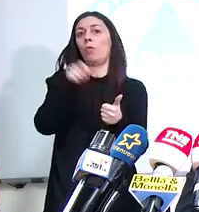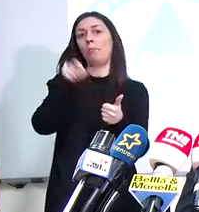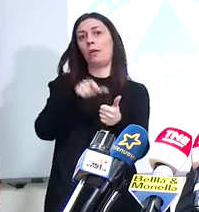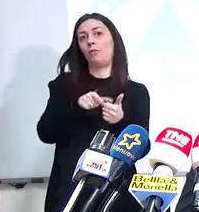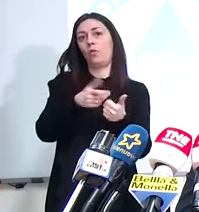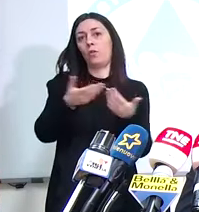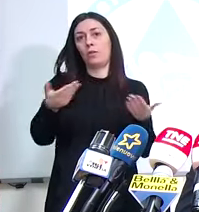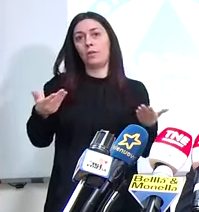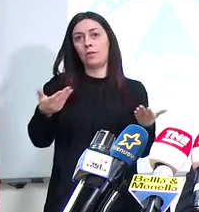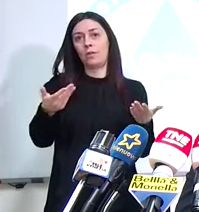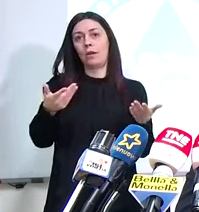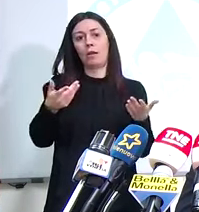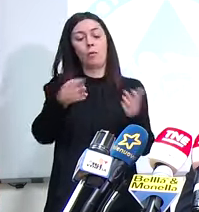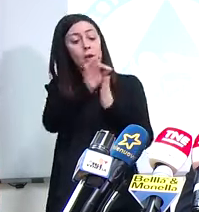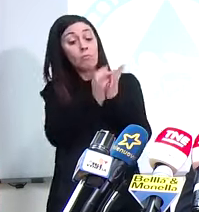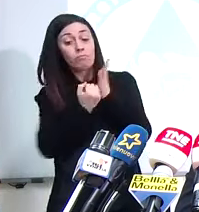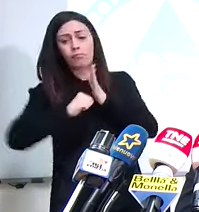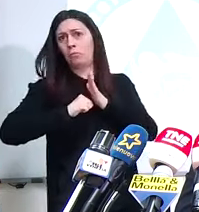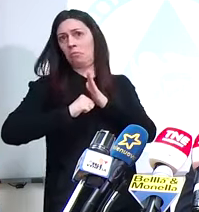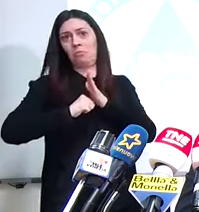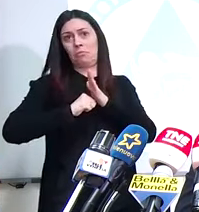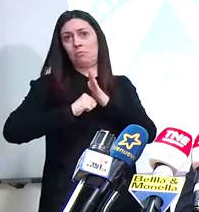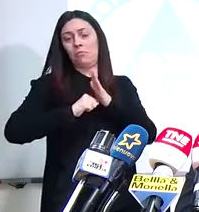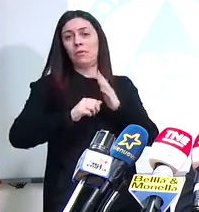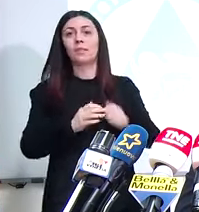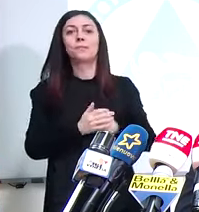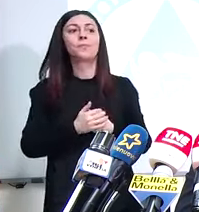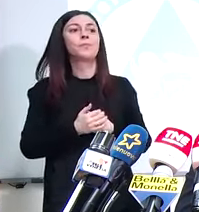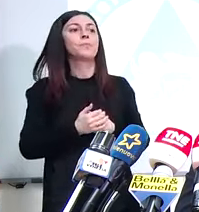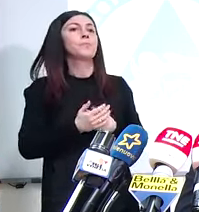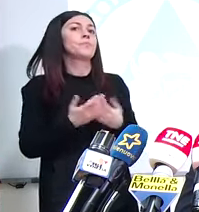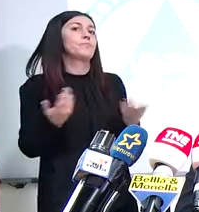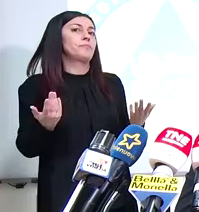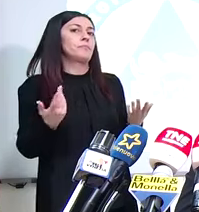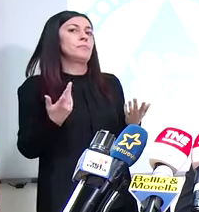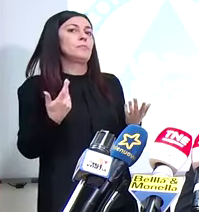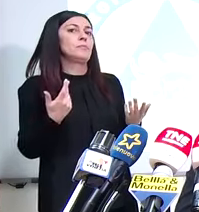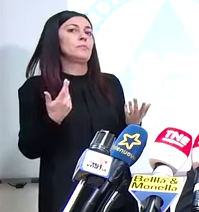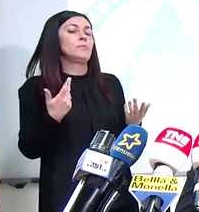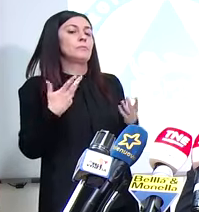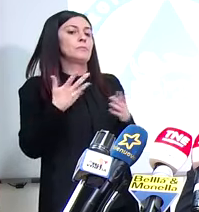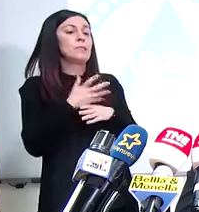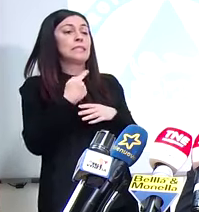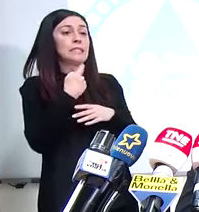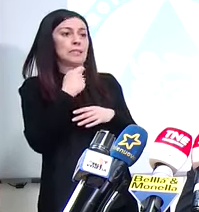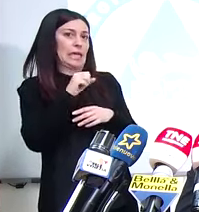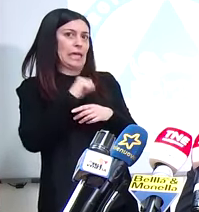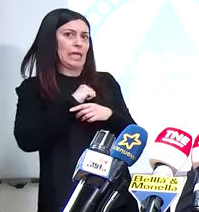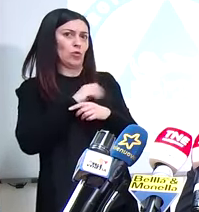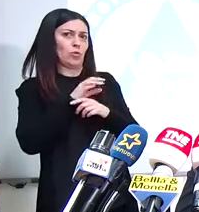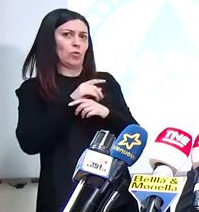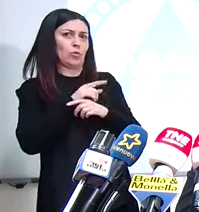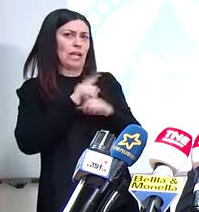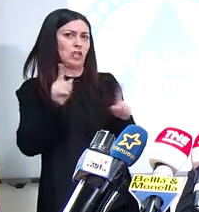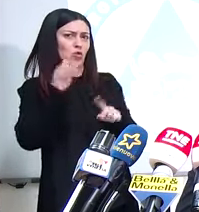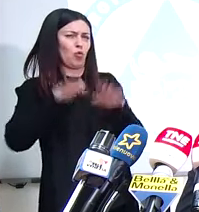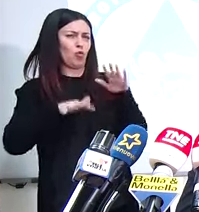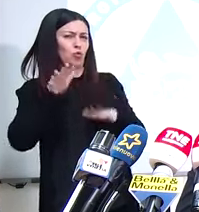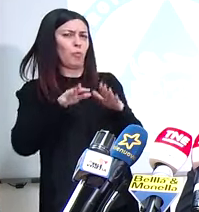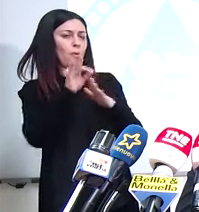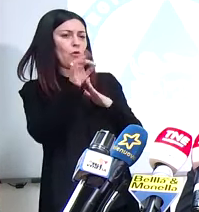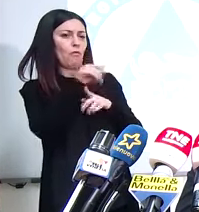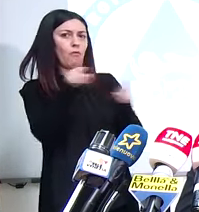penso che nessuno abbia mai nutrito dubbi sarà proposito cioè no però se si come il paese dalla dei social delle leggende